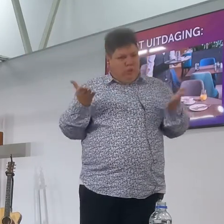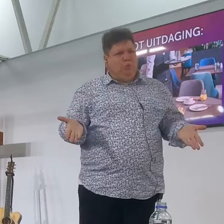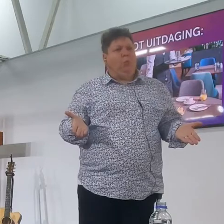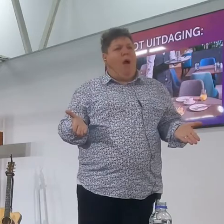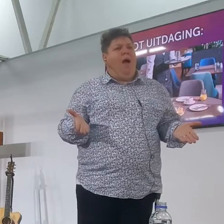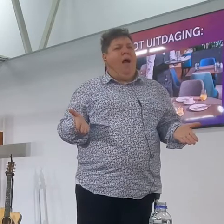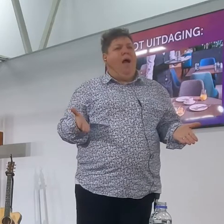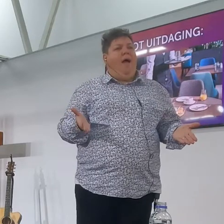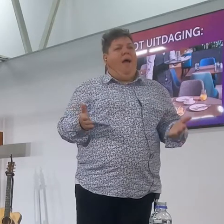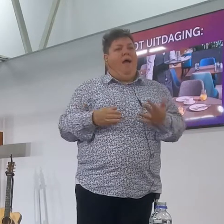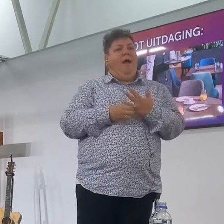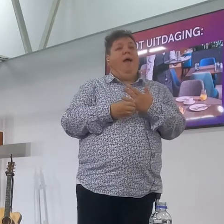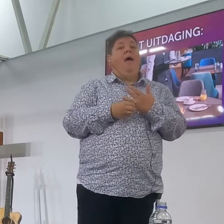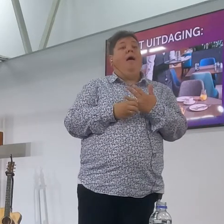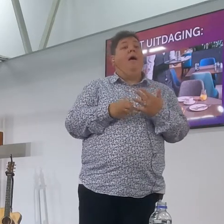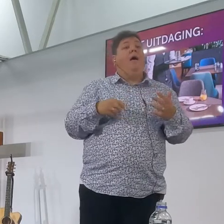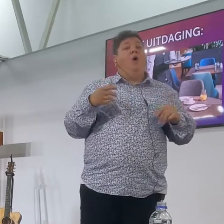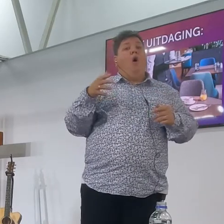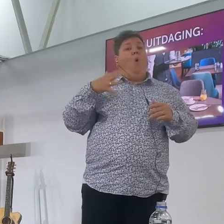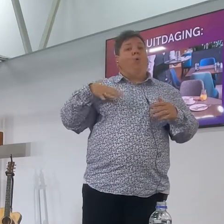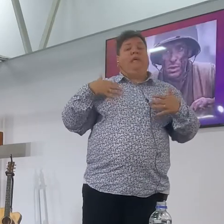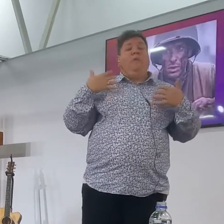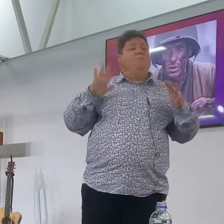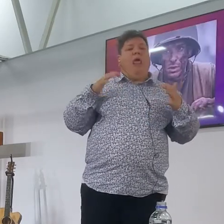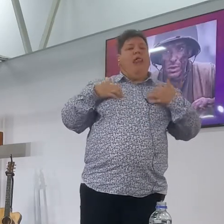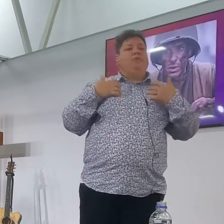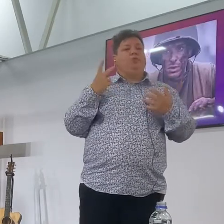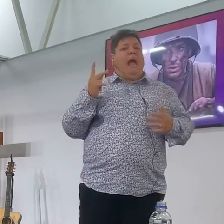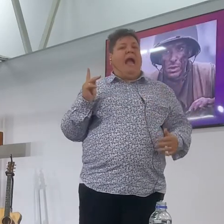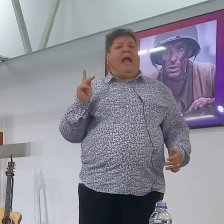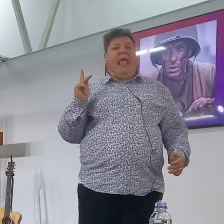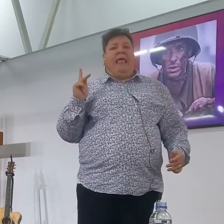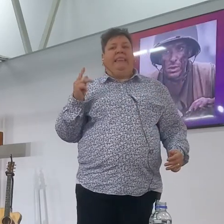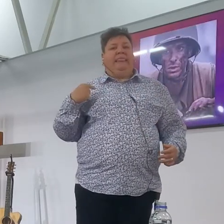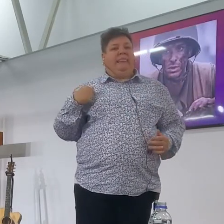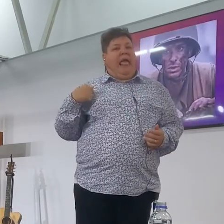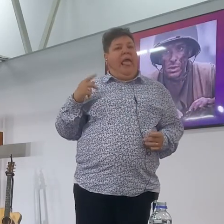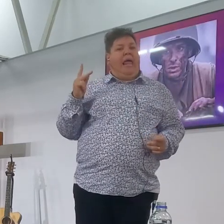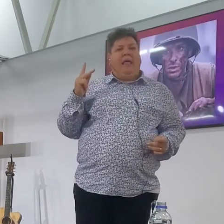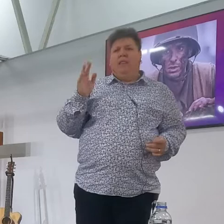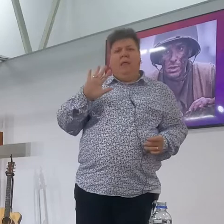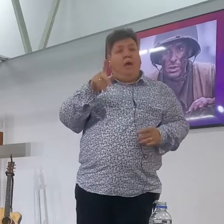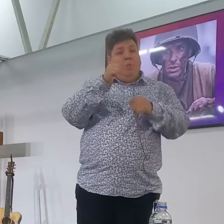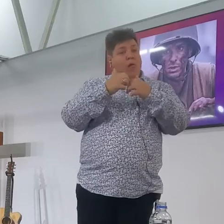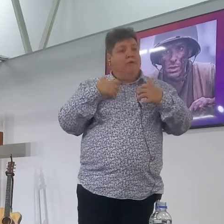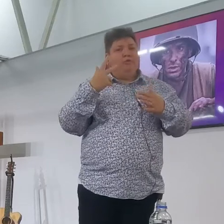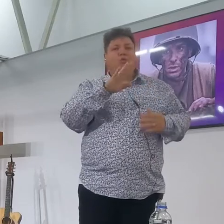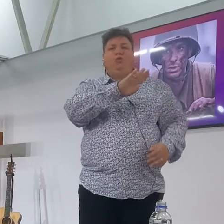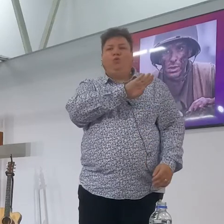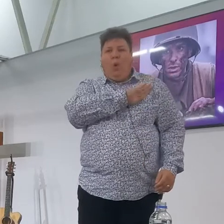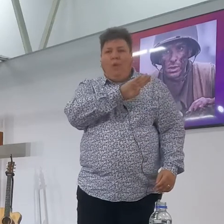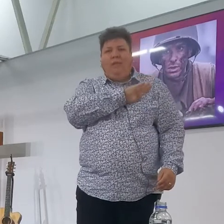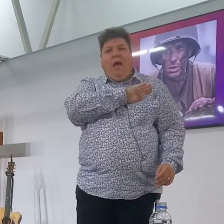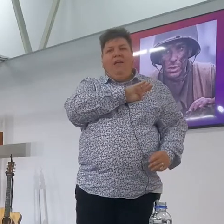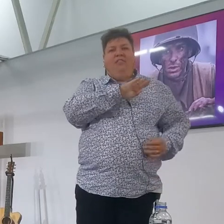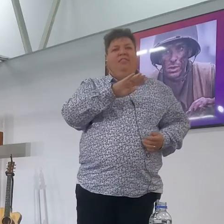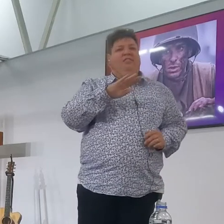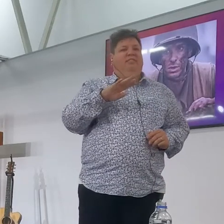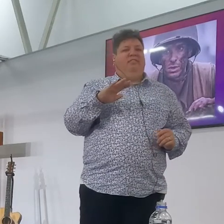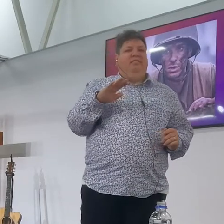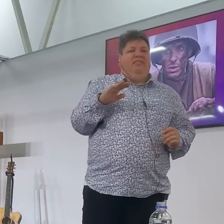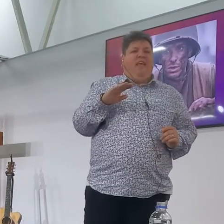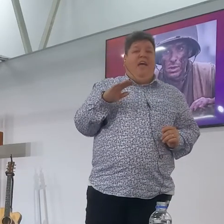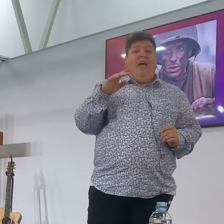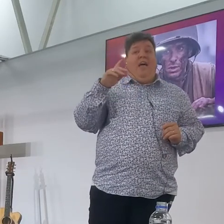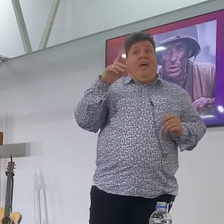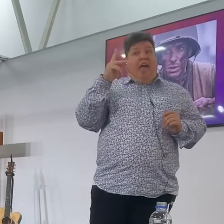Christene, as kerkkliënte, en eintlik is ons nie kliënte nie, ons is soldate. En 'n soldaat kyk anders na goed as 'n kliënt